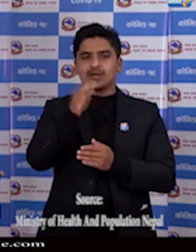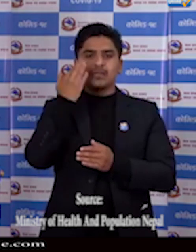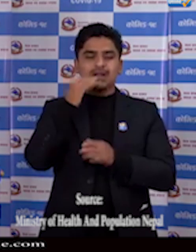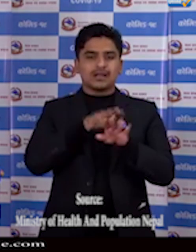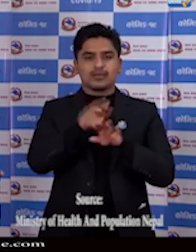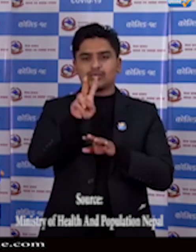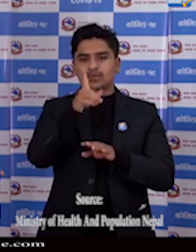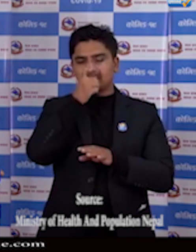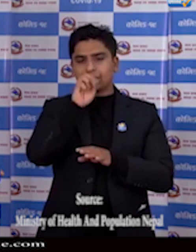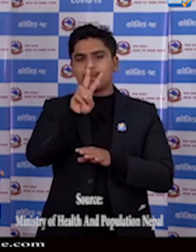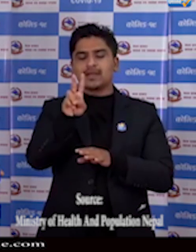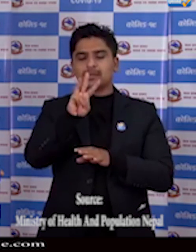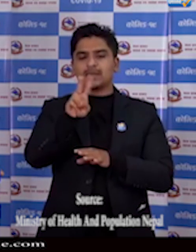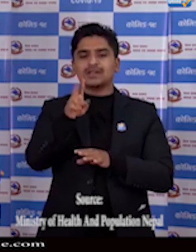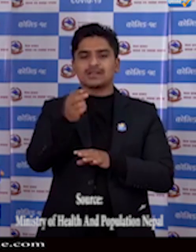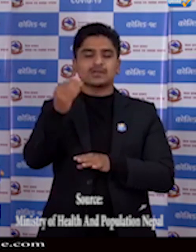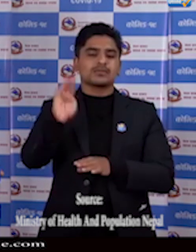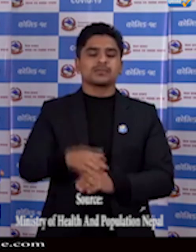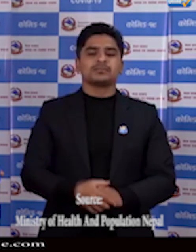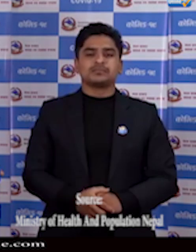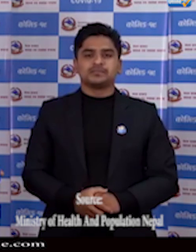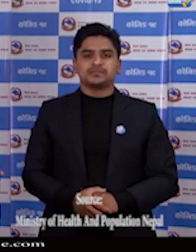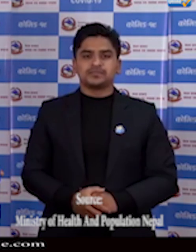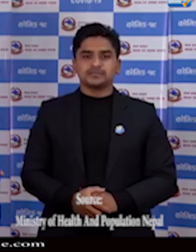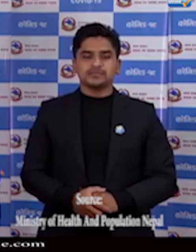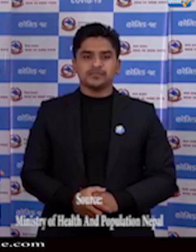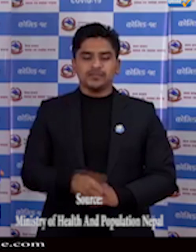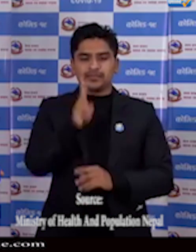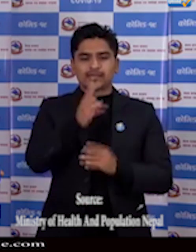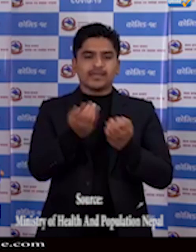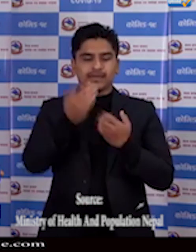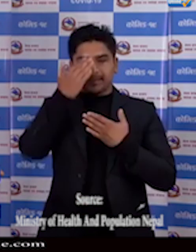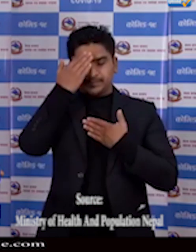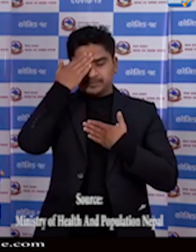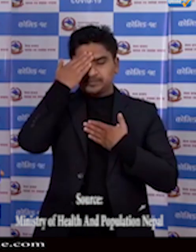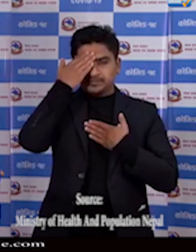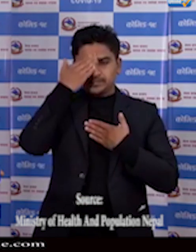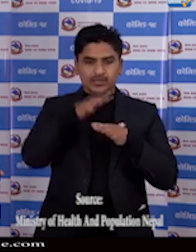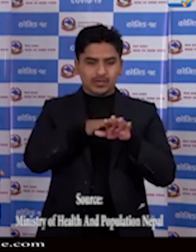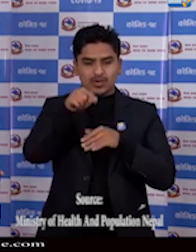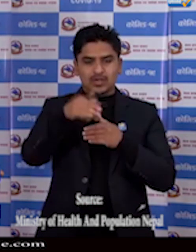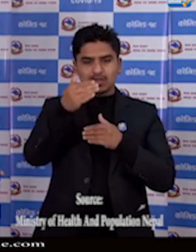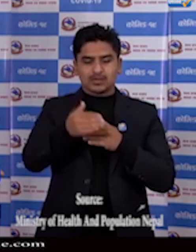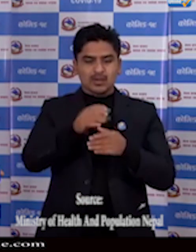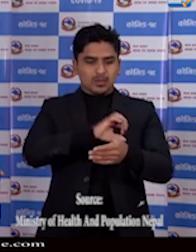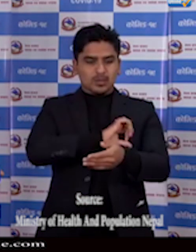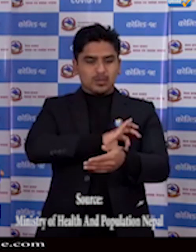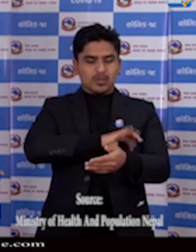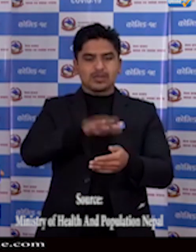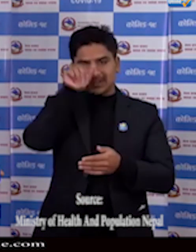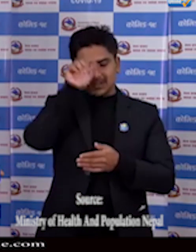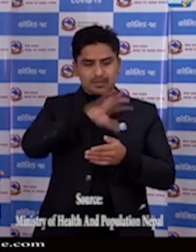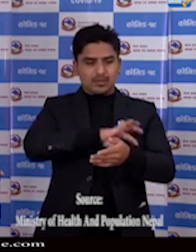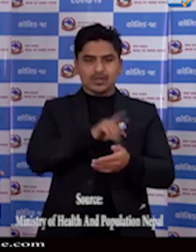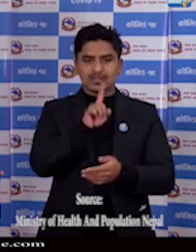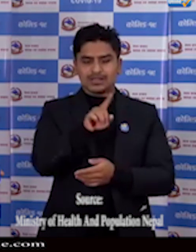महिलाहरू 232 जना हुनुहुन्छ। त्यसै गरी सङ्क्रमितहरूको हालसम्मको प्रादेशिक विवरण दिन चाहन्छु। प्रदेश